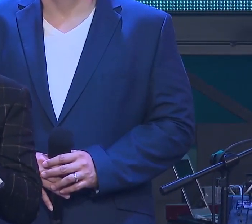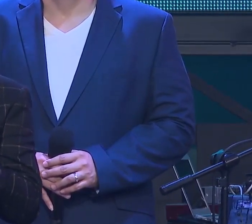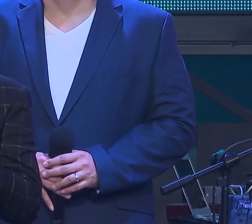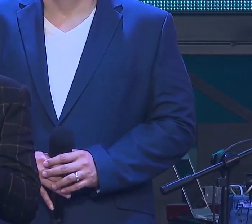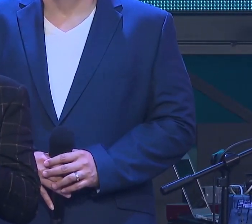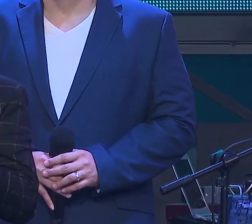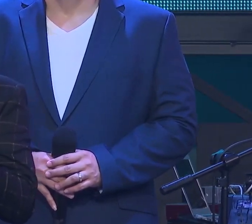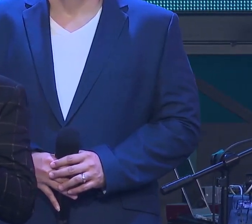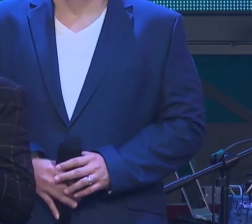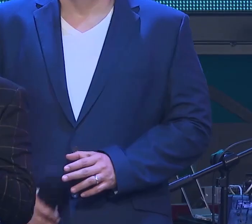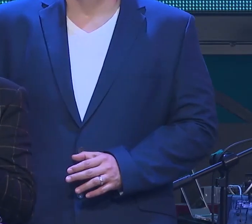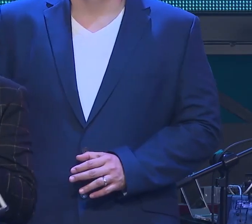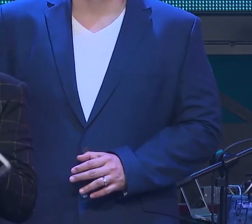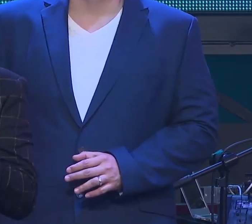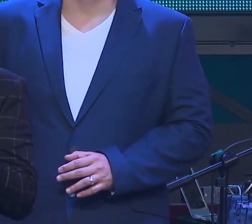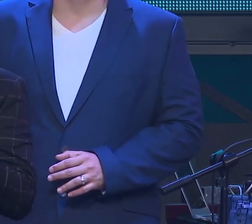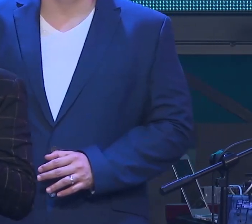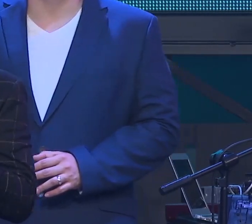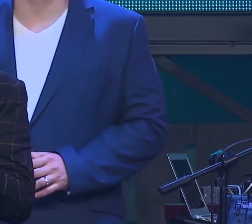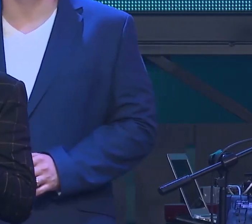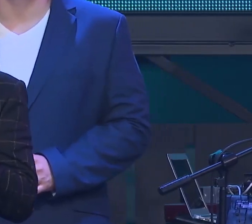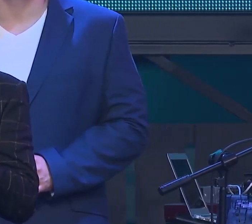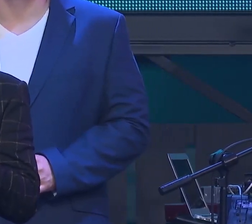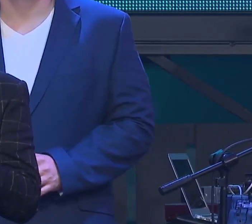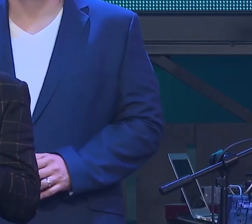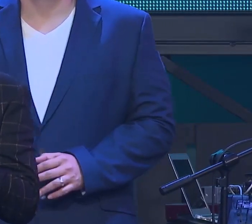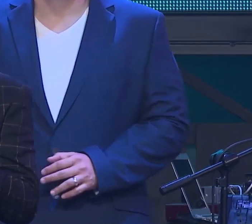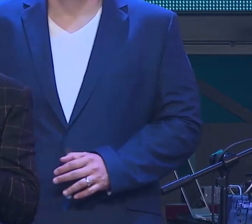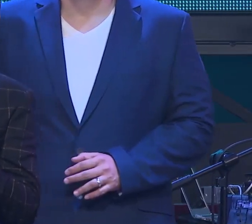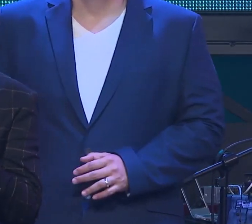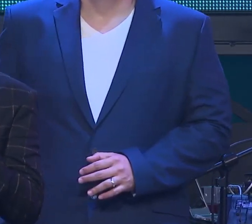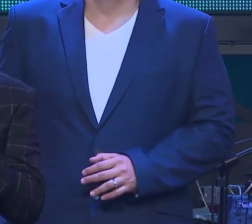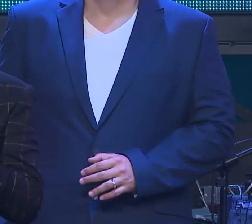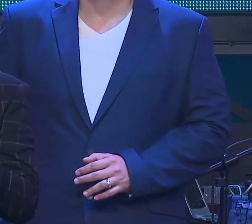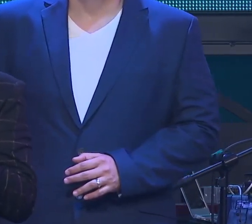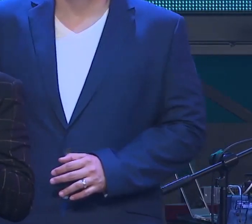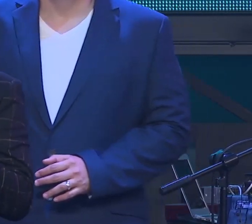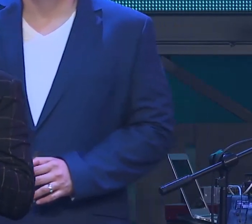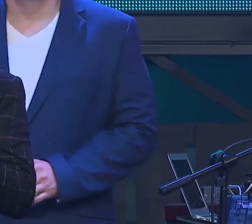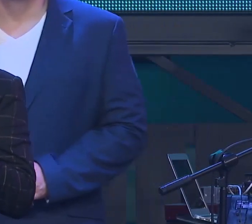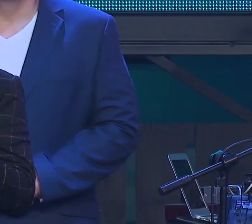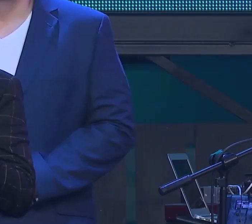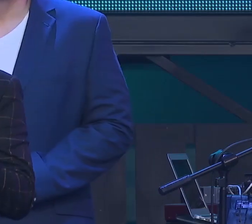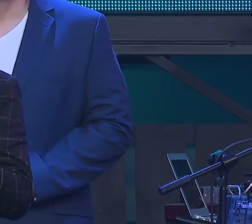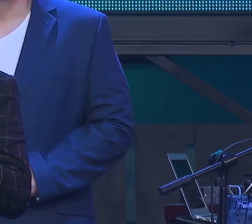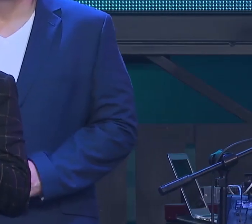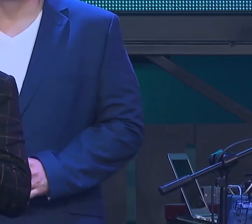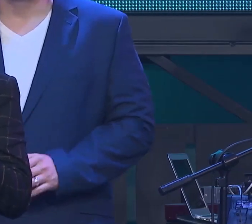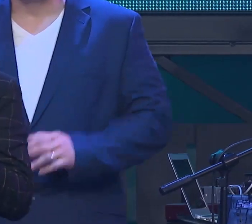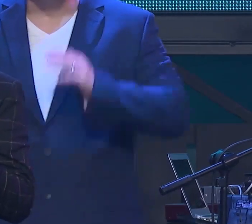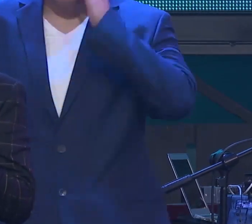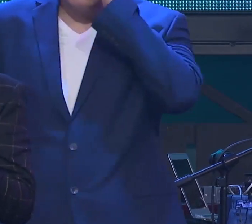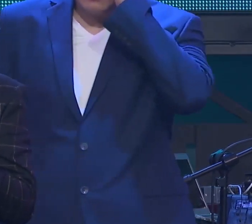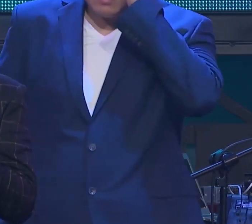waktu. Tetap ikuti sampai selesai, izinkan Tuhan berbicara di dalam hati Anda. Izinkan Tuhan memberkati,